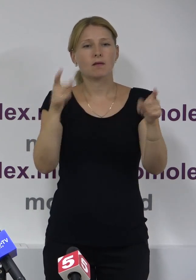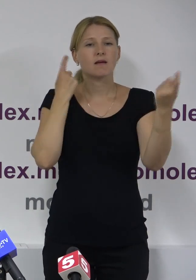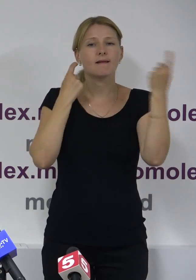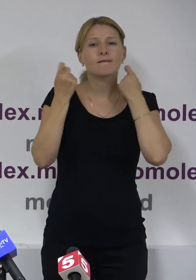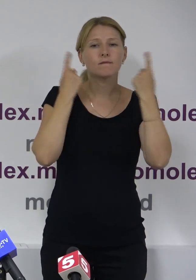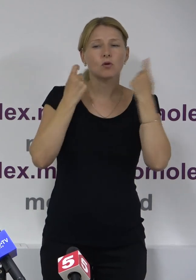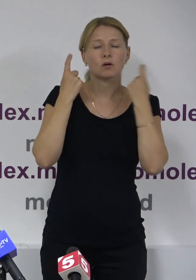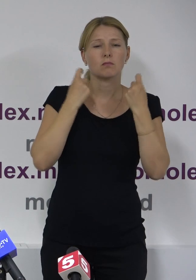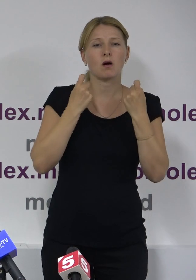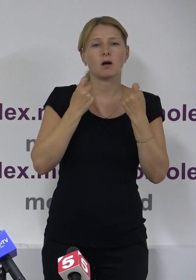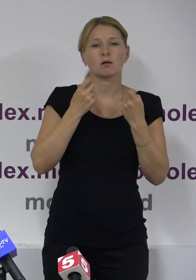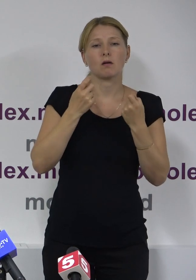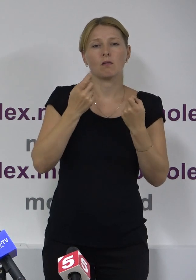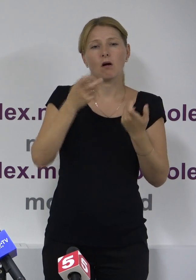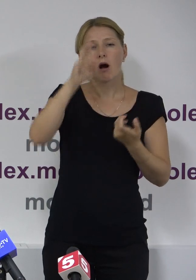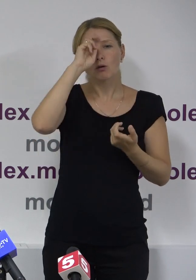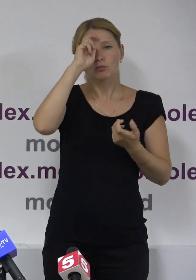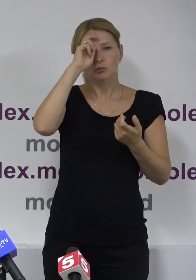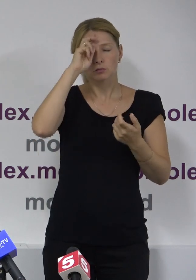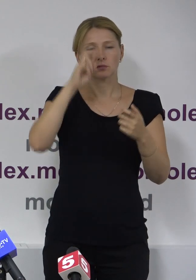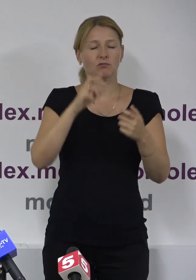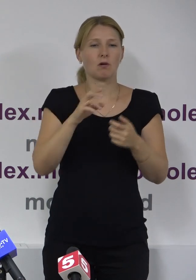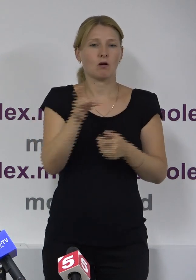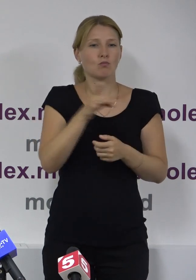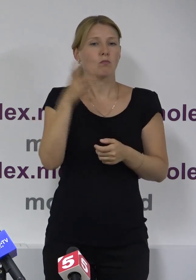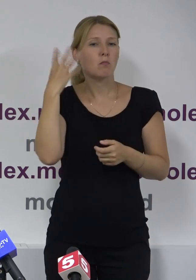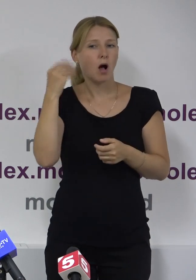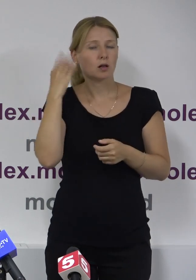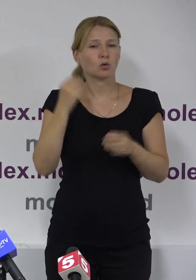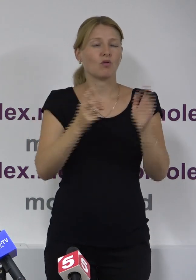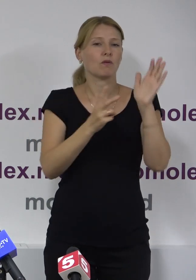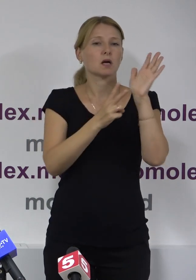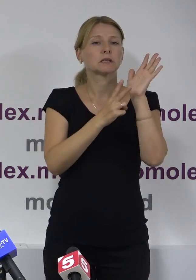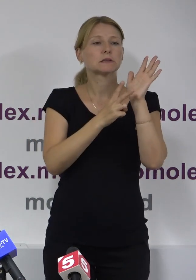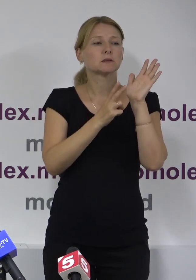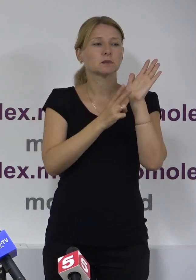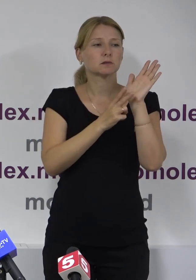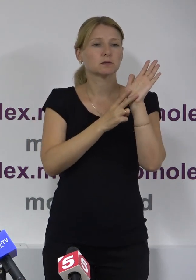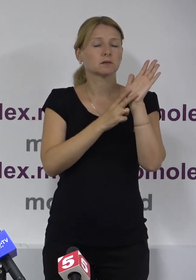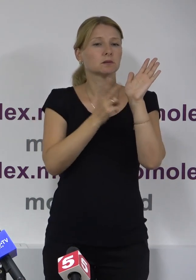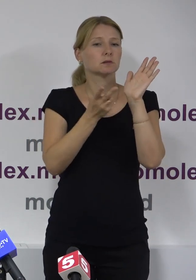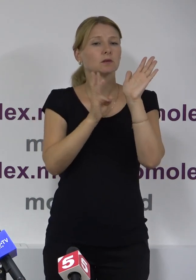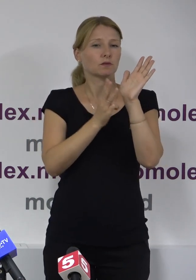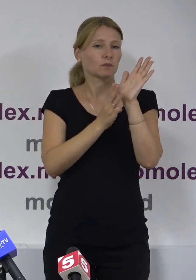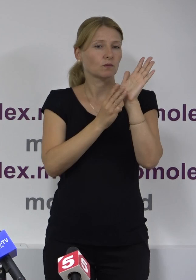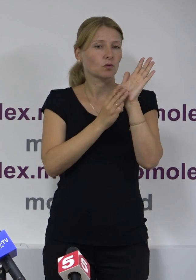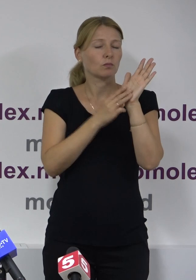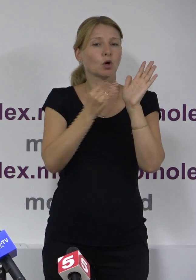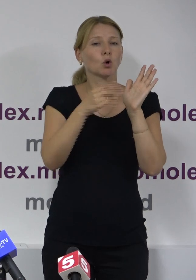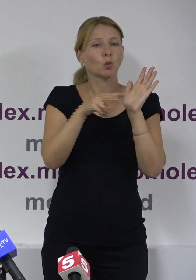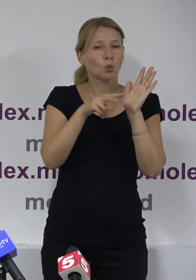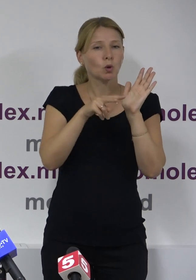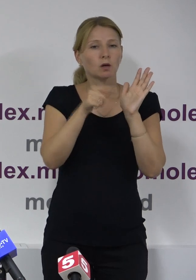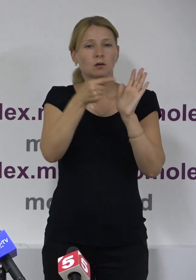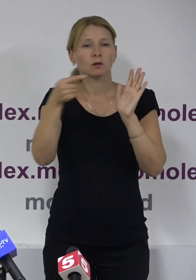informare desfășurată de către Guvernul Republicii Moldova în perioada 7 sau 8 iulie,